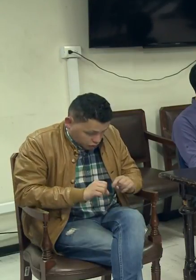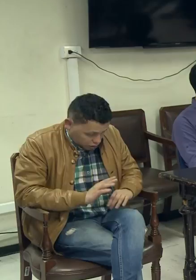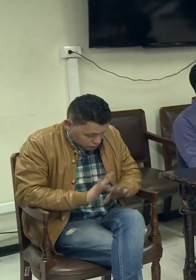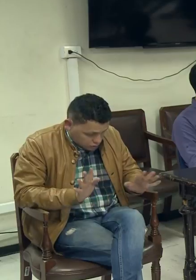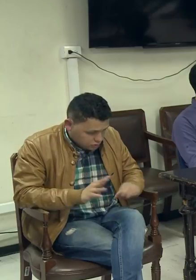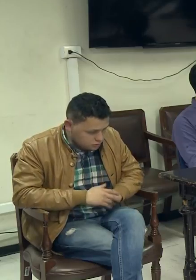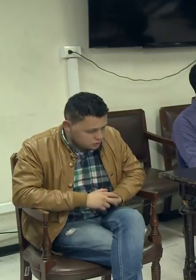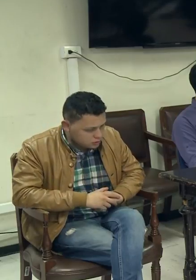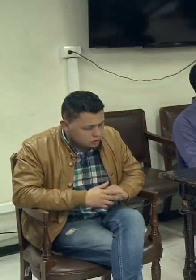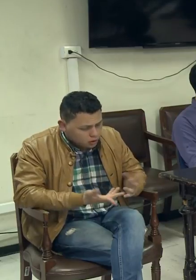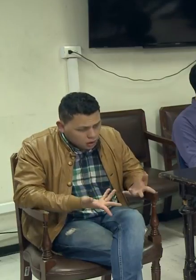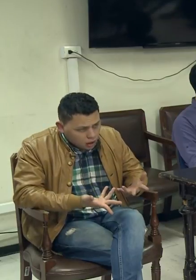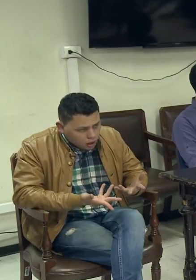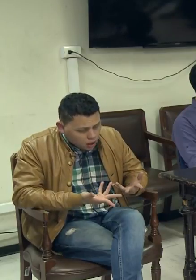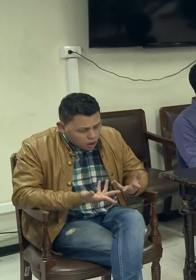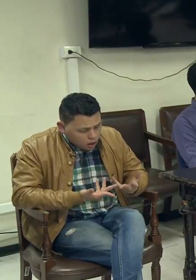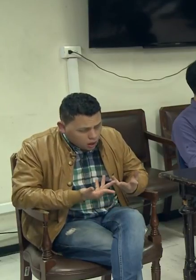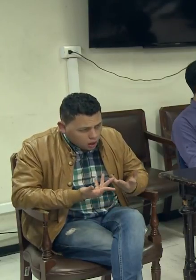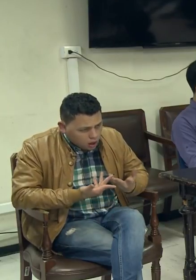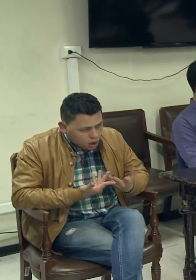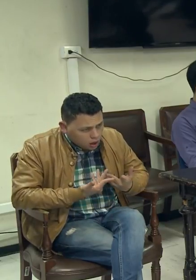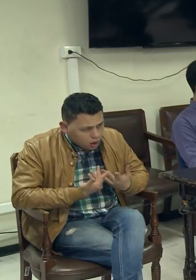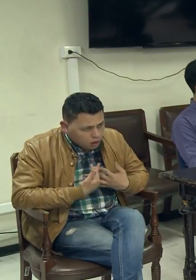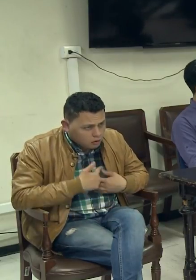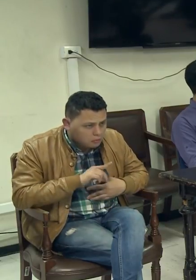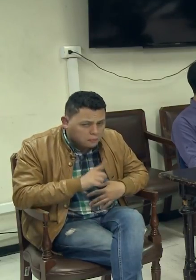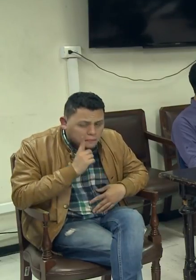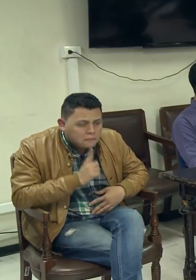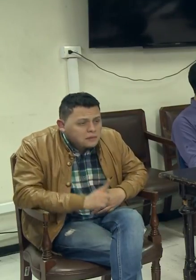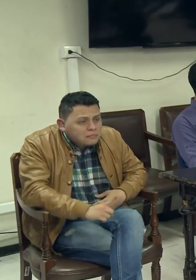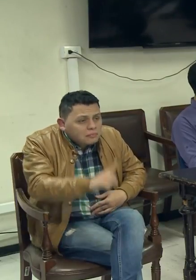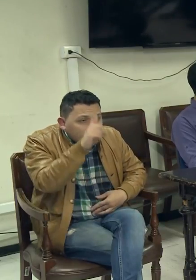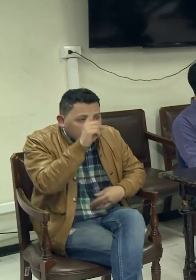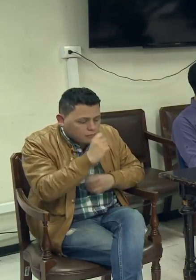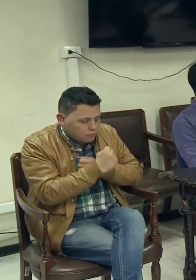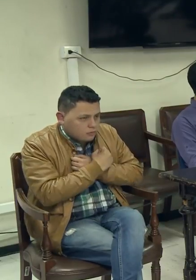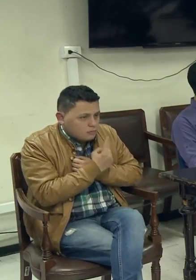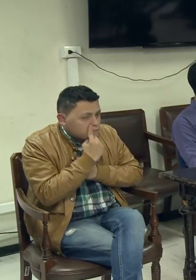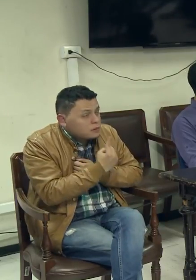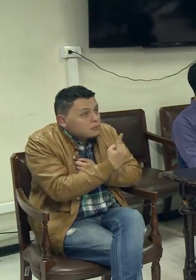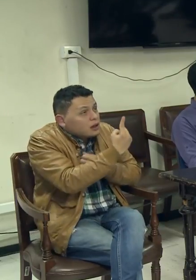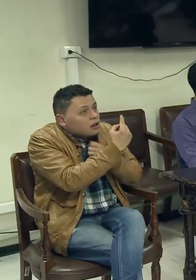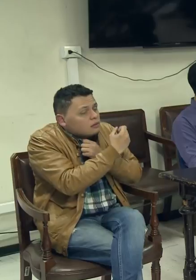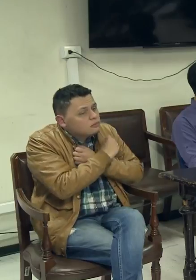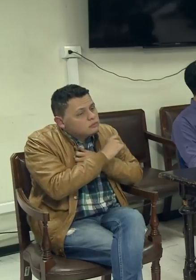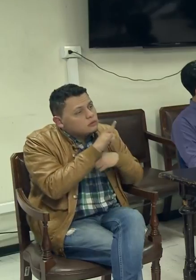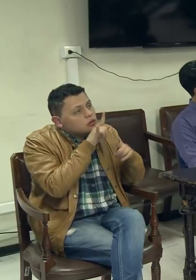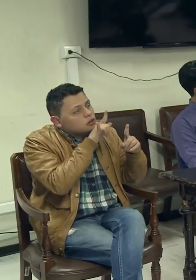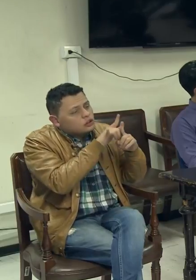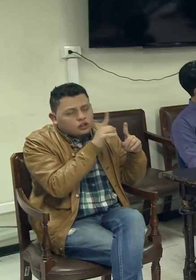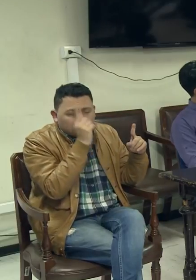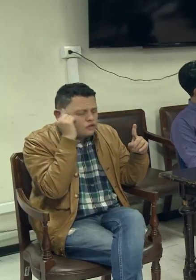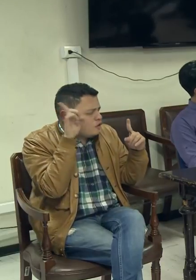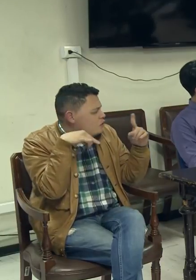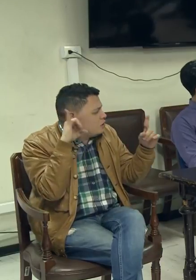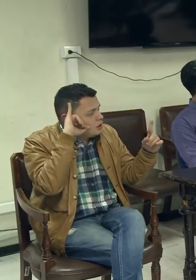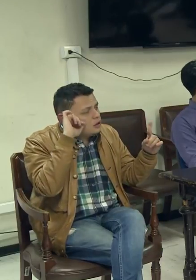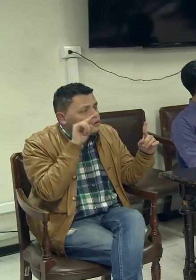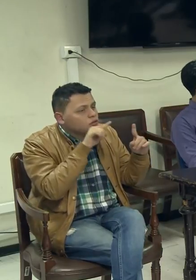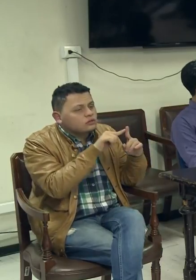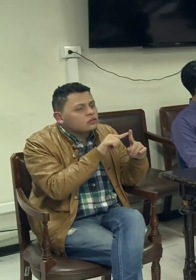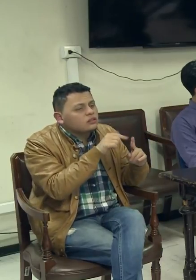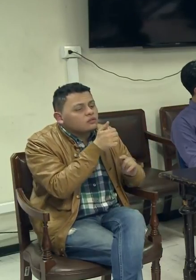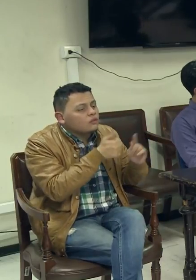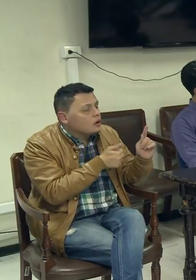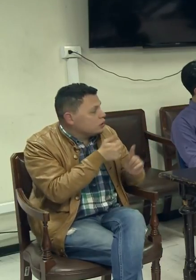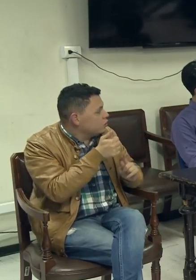Y nos cuenta de cómo ella en su primer amor, ¿sí?, se enamora locamente de un chiquito